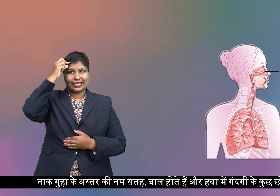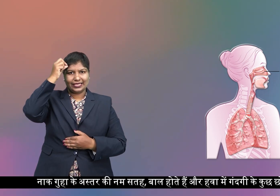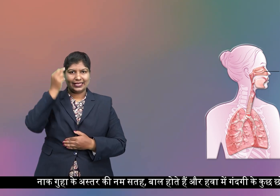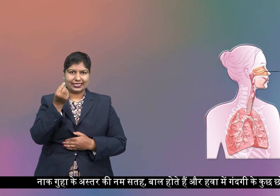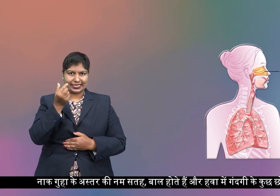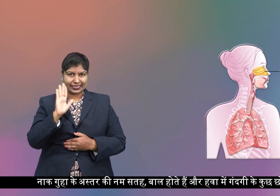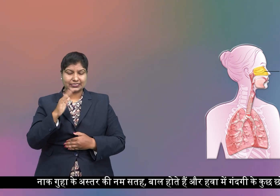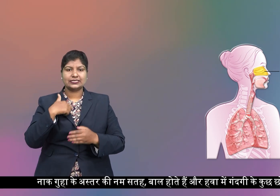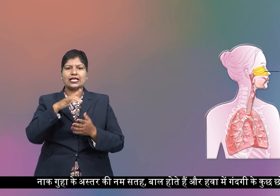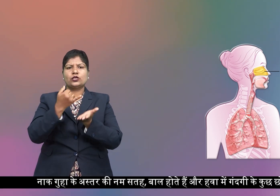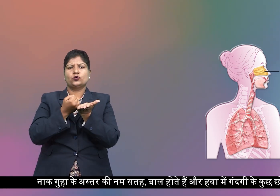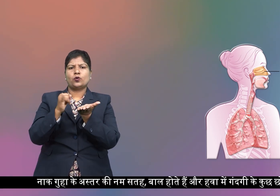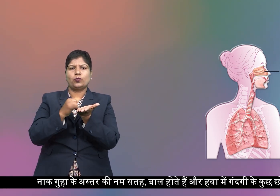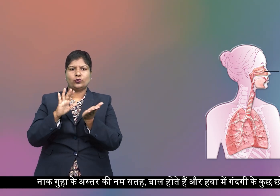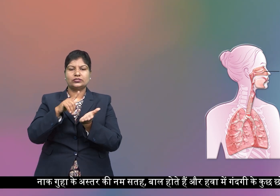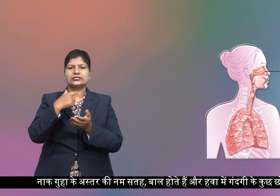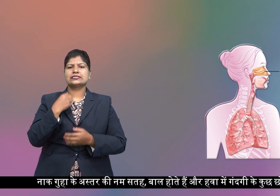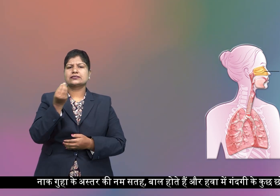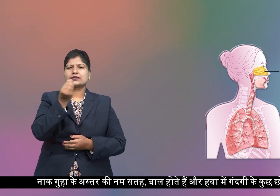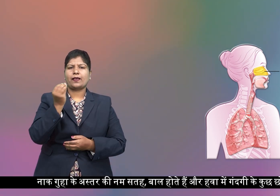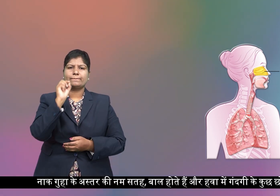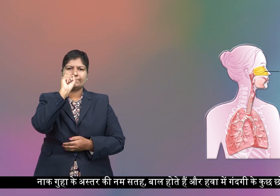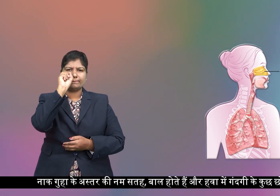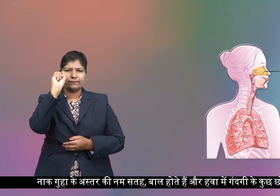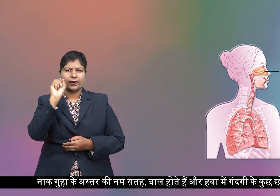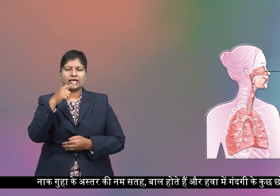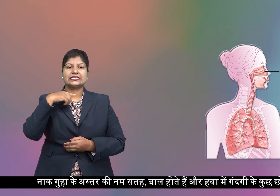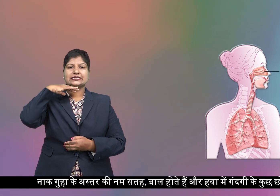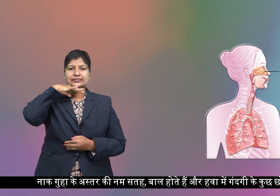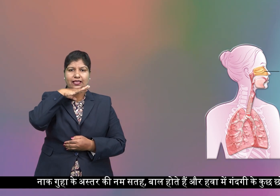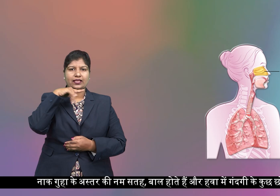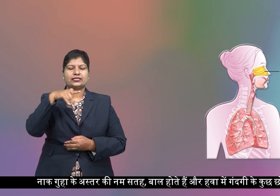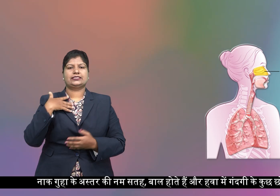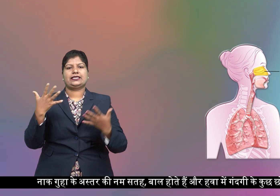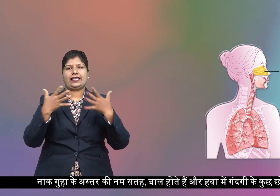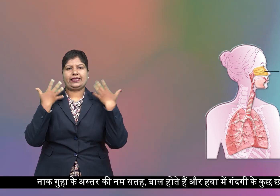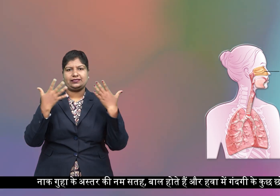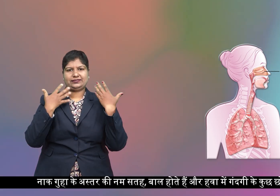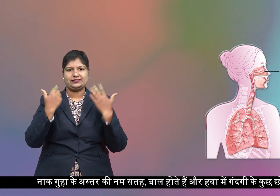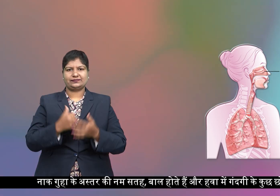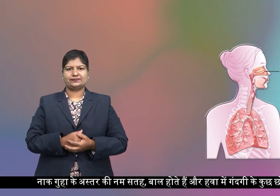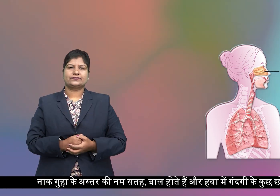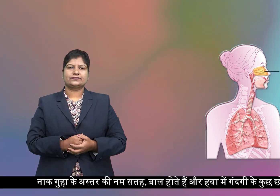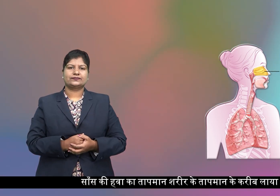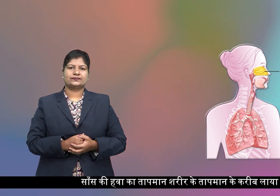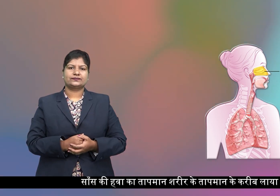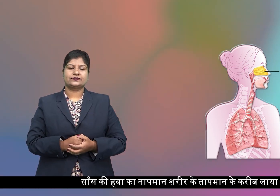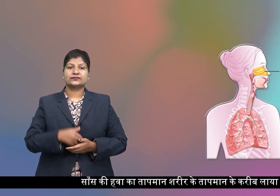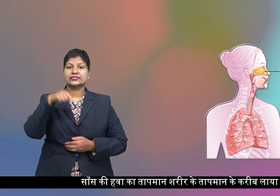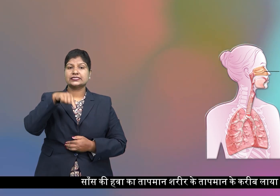और हवा में गंदगी के कुछ छोटे कणों को हटाते हैं। सांस की हवा